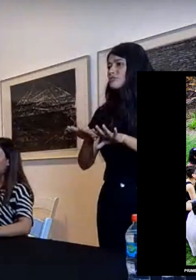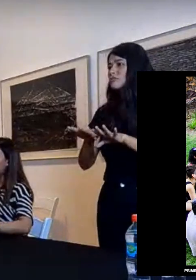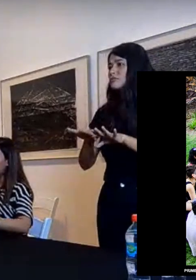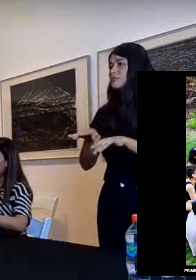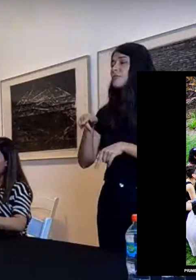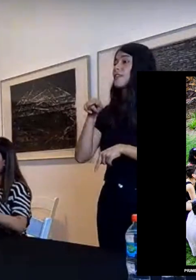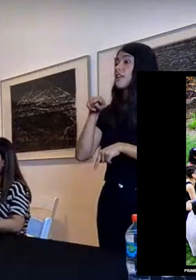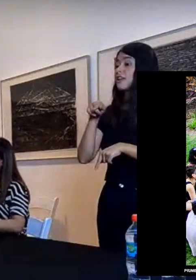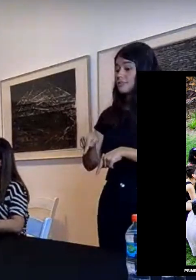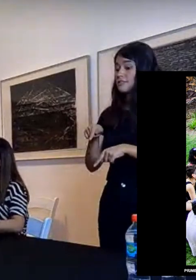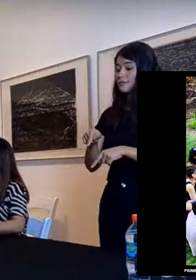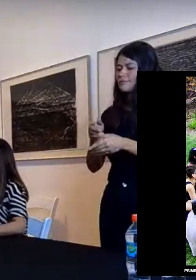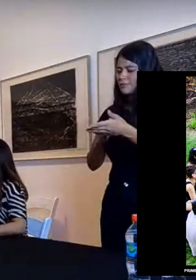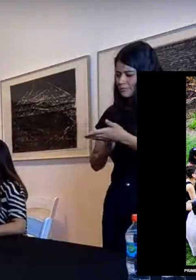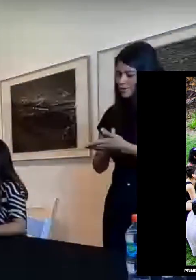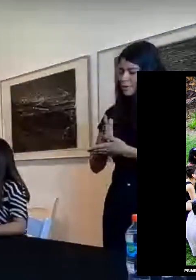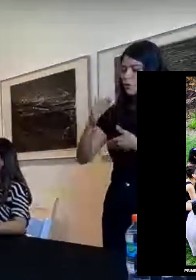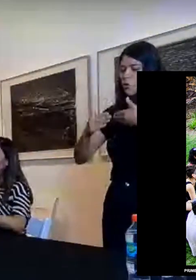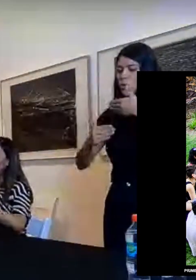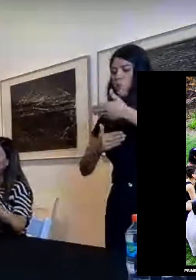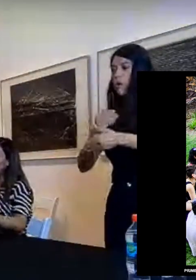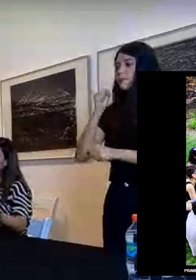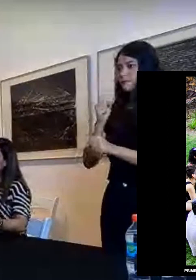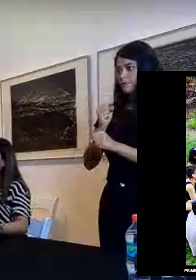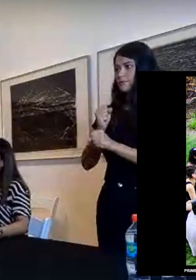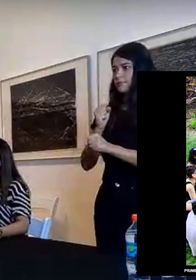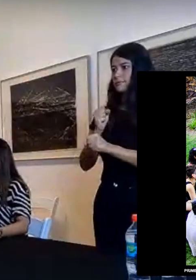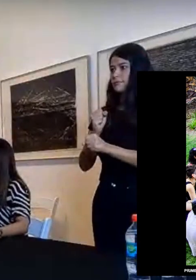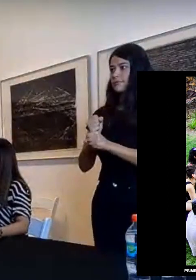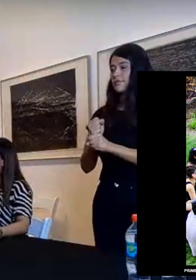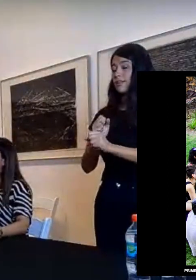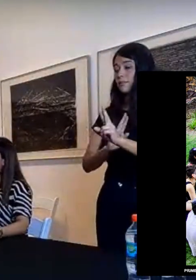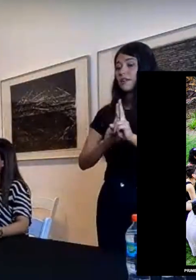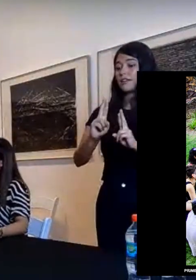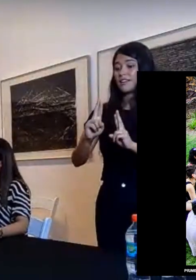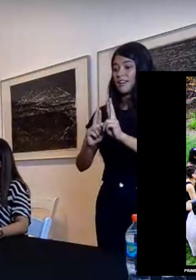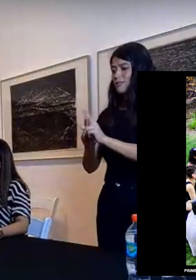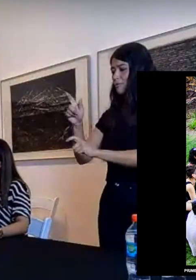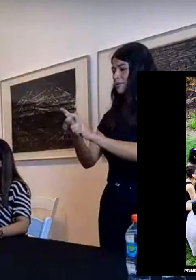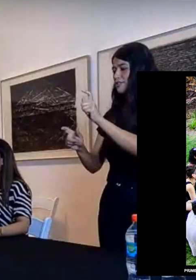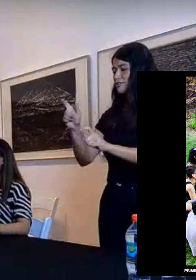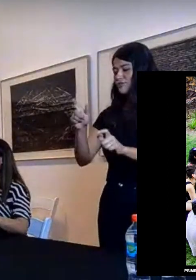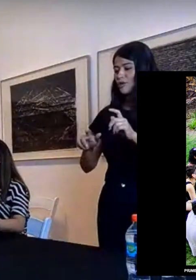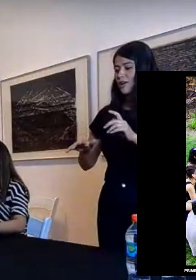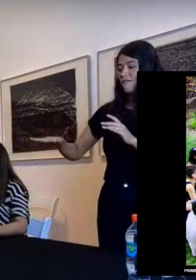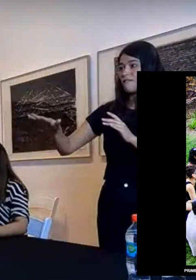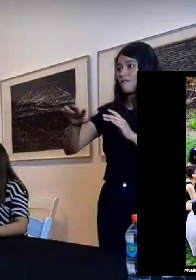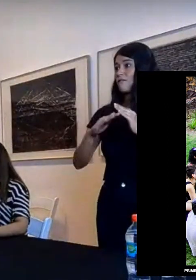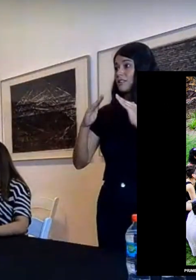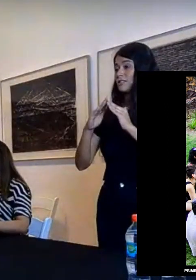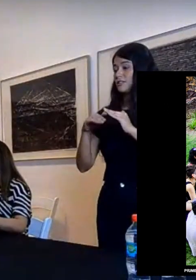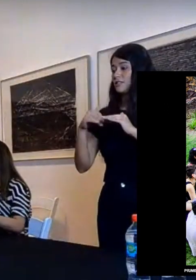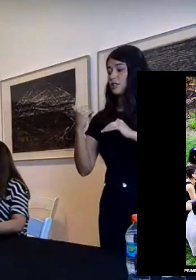esta perspectiva entonces comenzamos a trabajar y nos permitió poder establecer relaciones con vecinos y vecinas, que en un